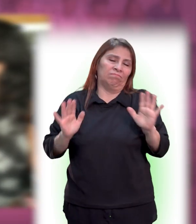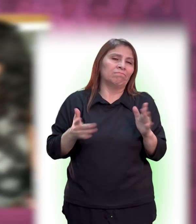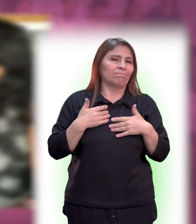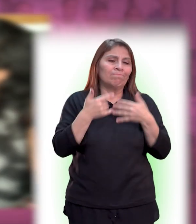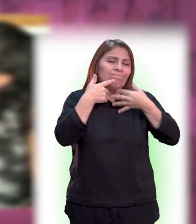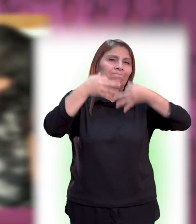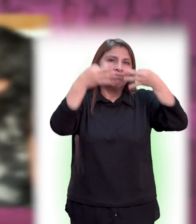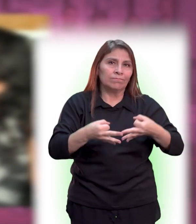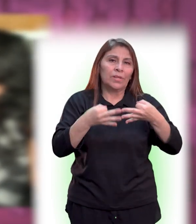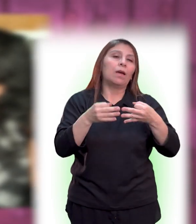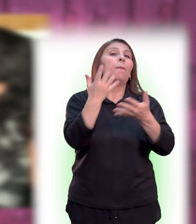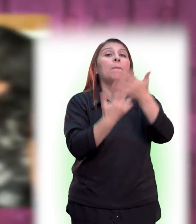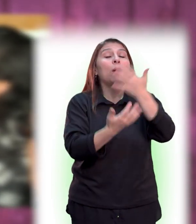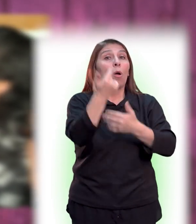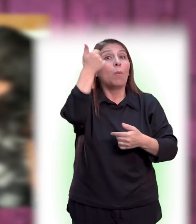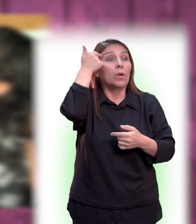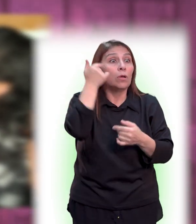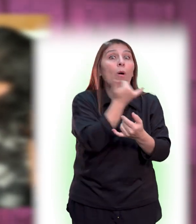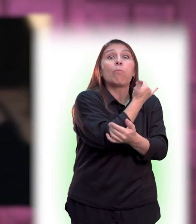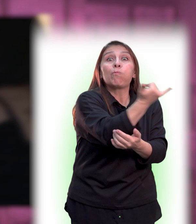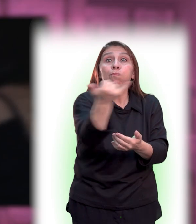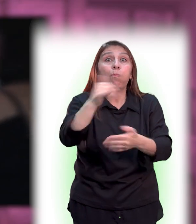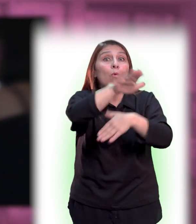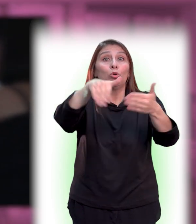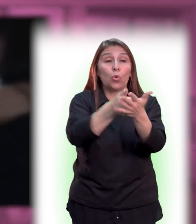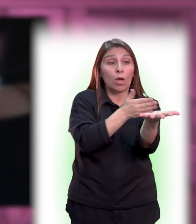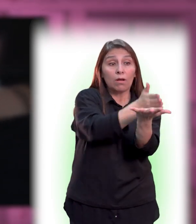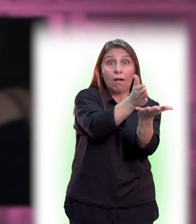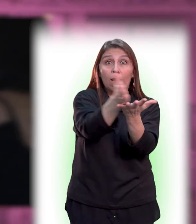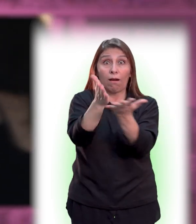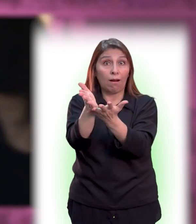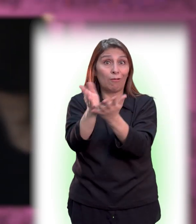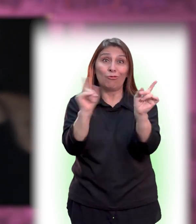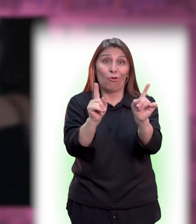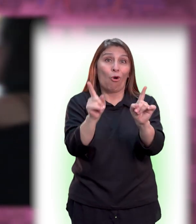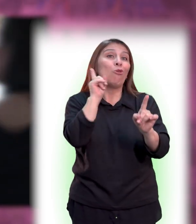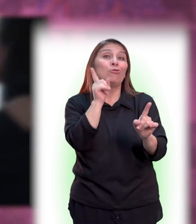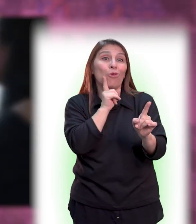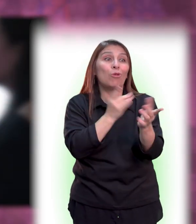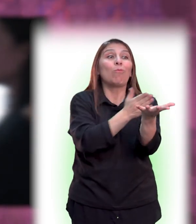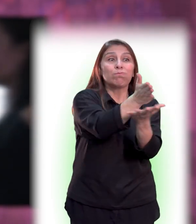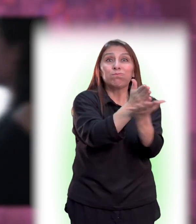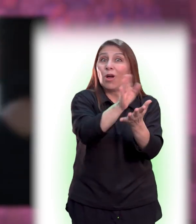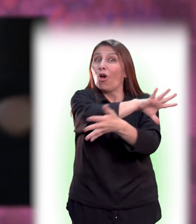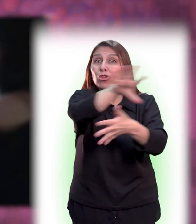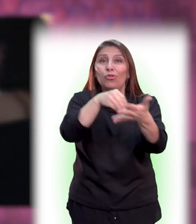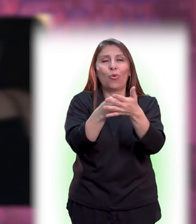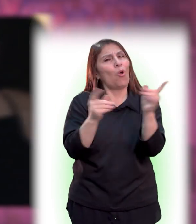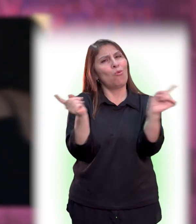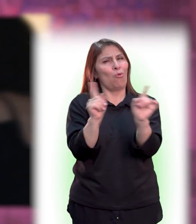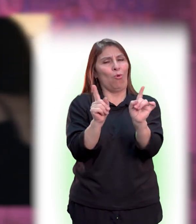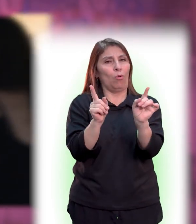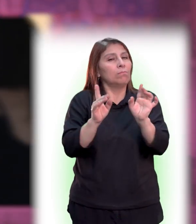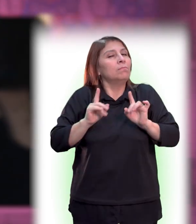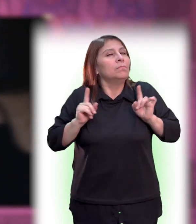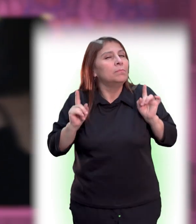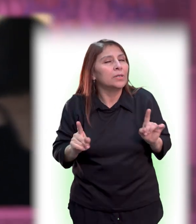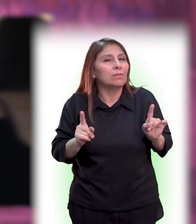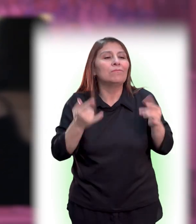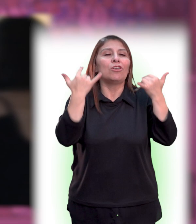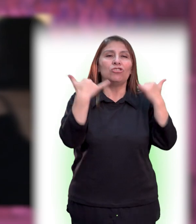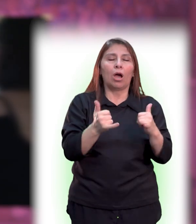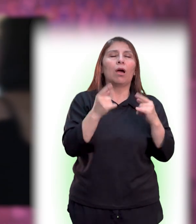en todos los programas, porque no en todos los programas tenemos estudiantes sordos, si ya nos hemos empezado a preguntar la importancia,